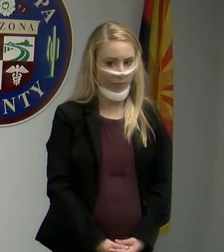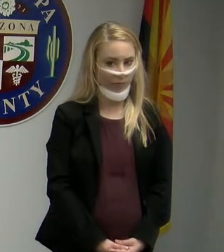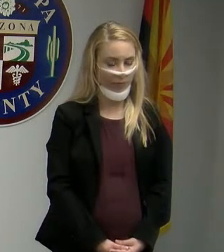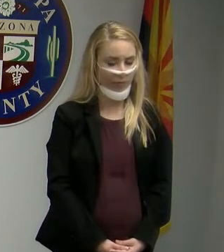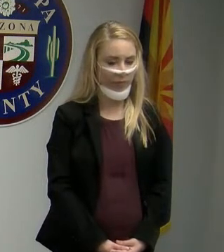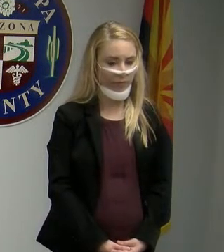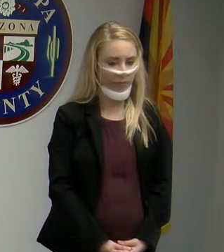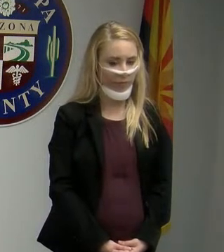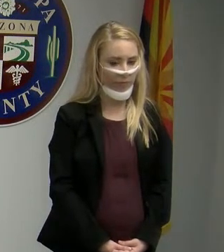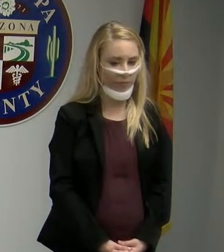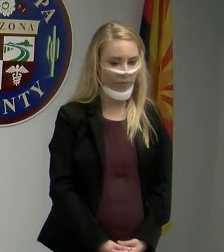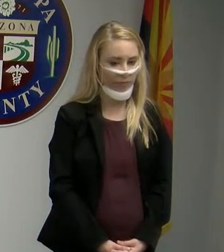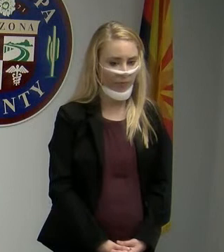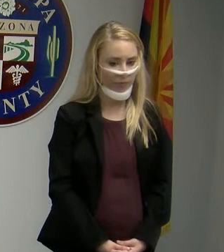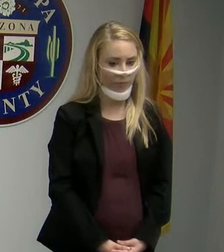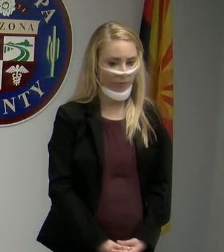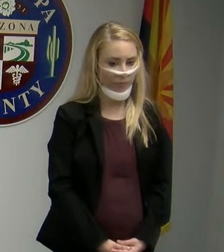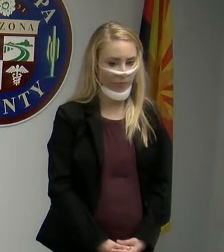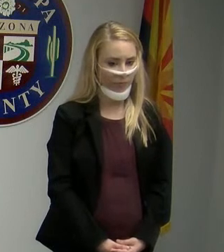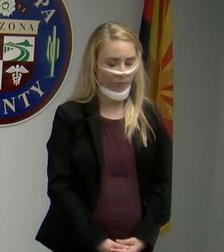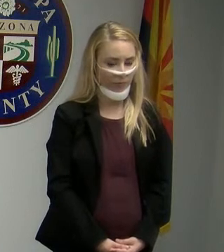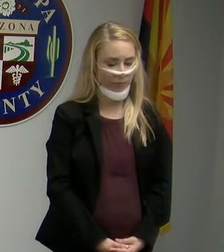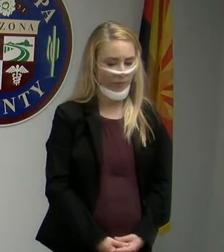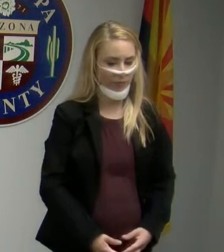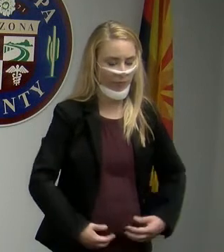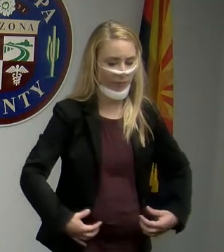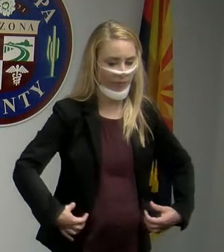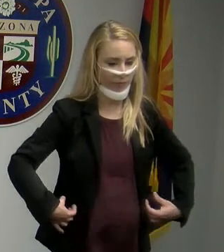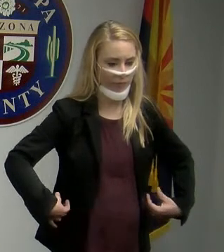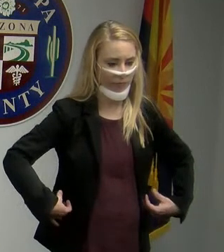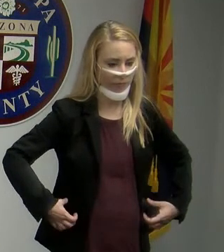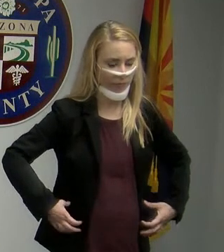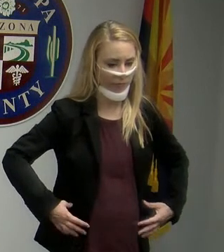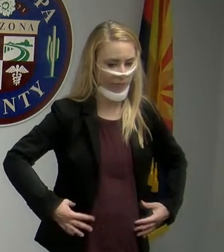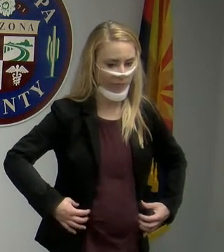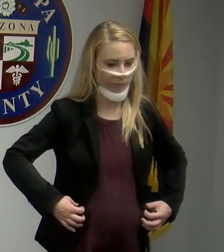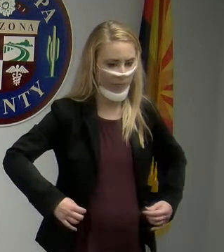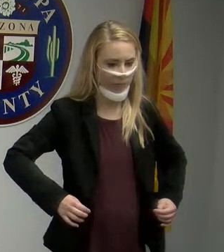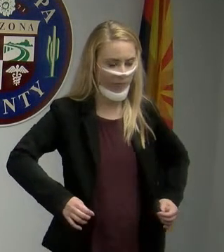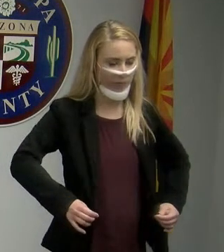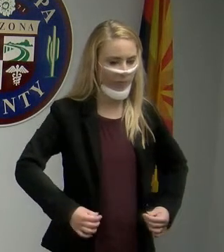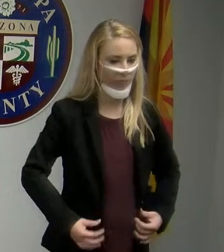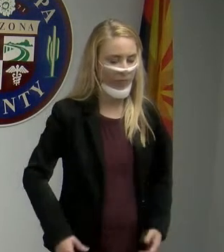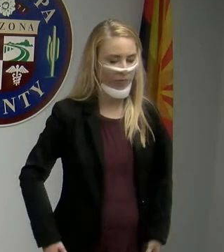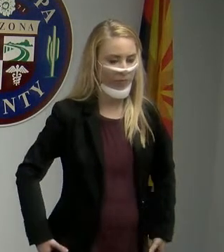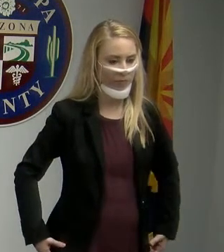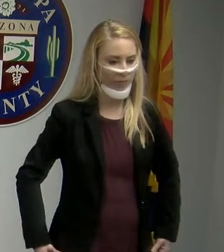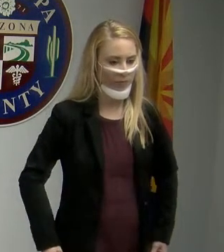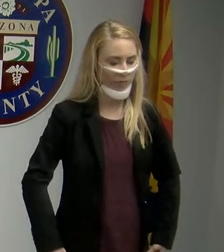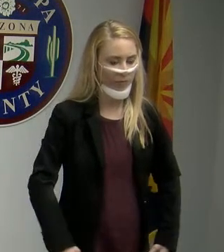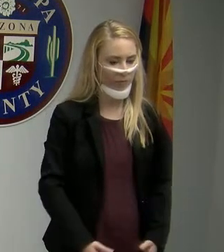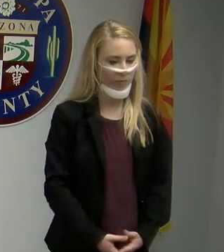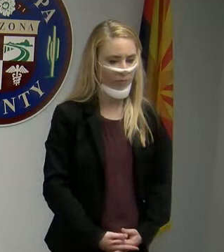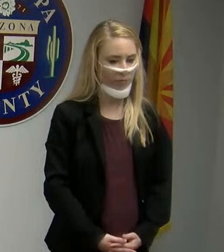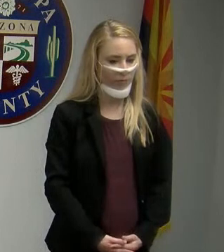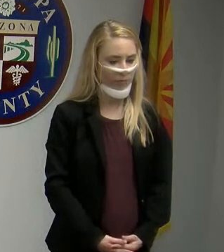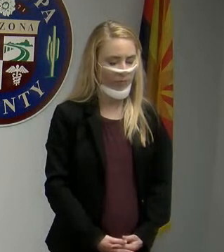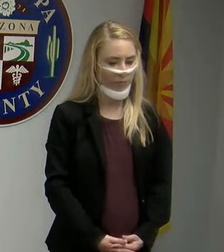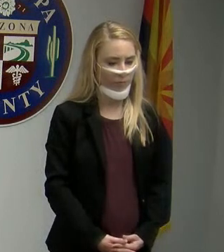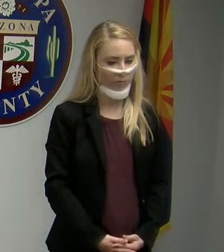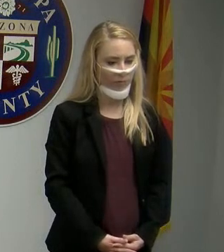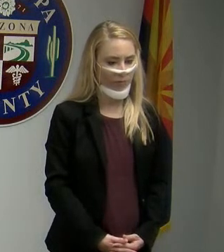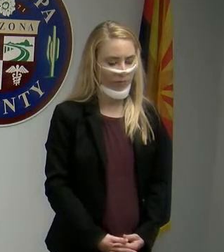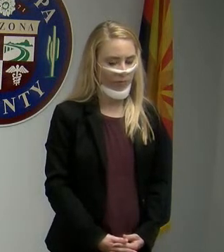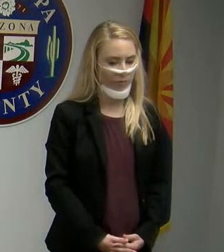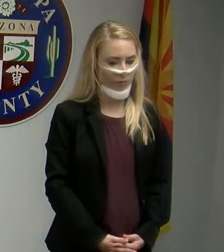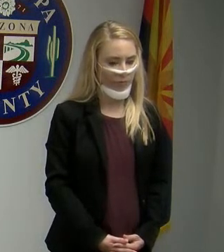cuerpos a tiempo, tener lugar donde poder poner a estos cuerpos. Sabemos que hay 87 casas funerarias en el condado Maricopa y se